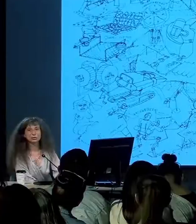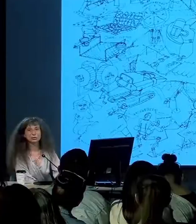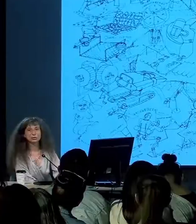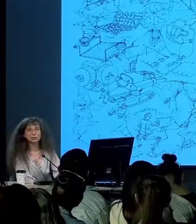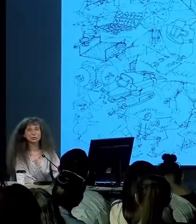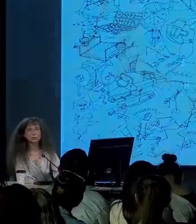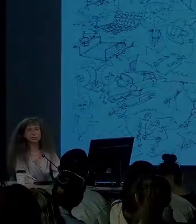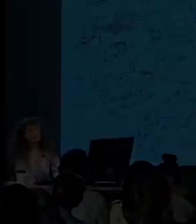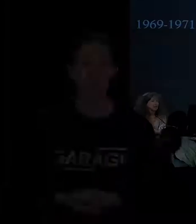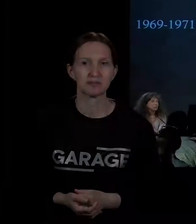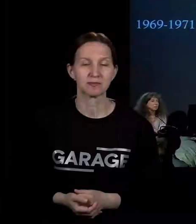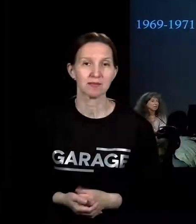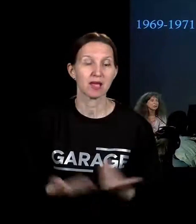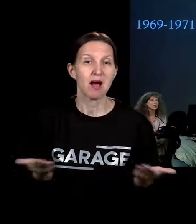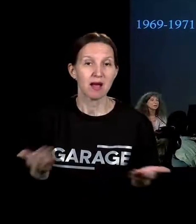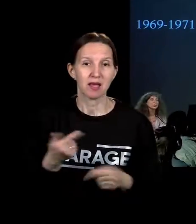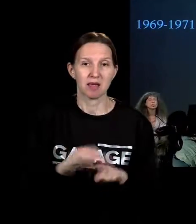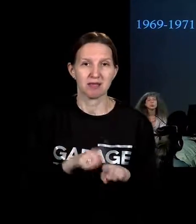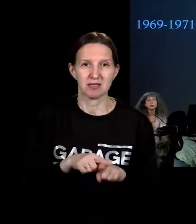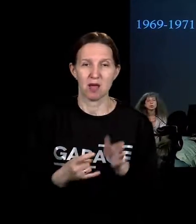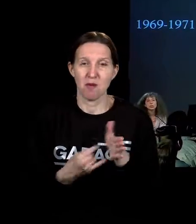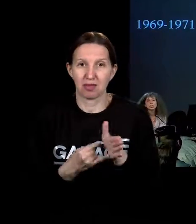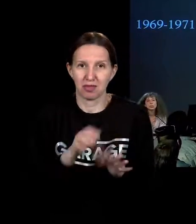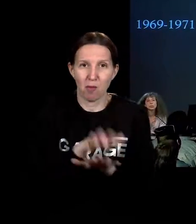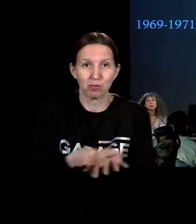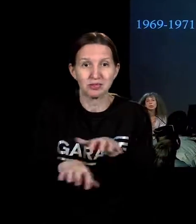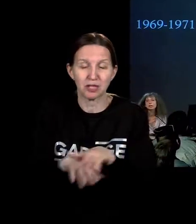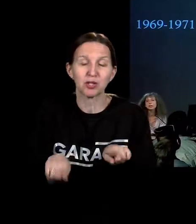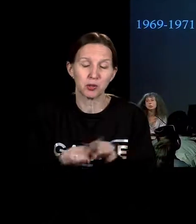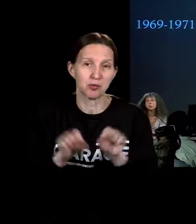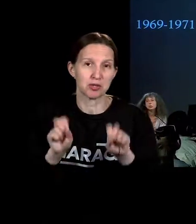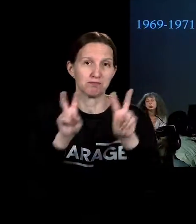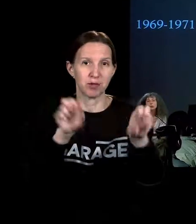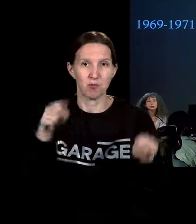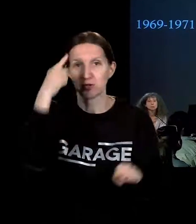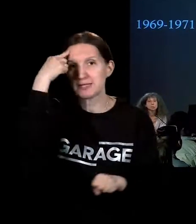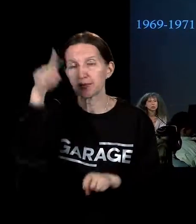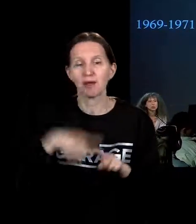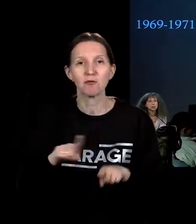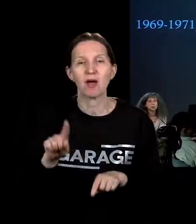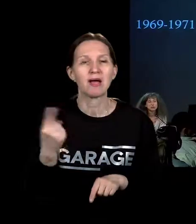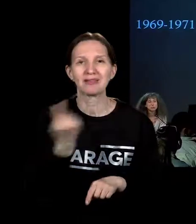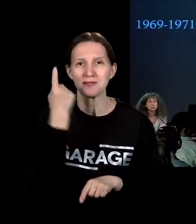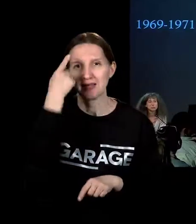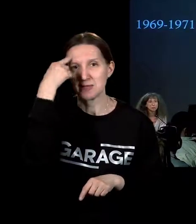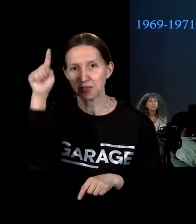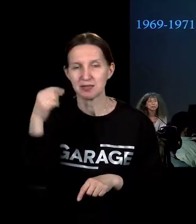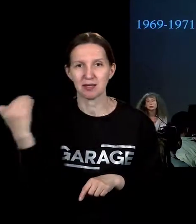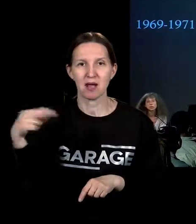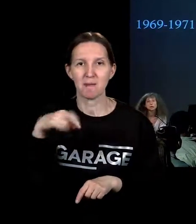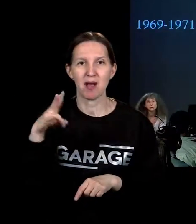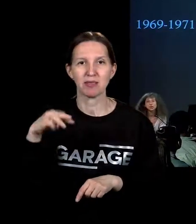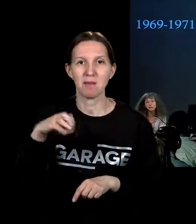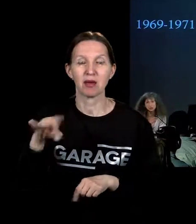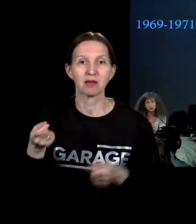других механизмов. И магнитные ботинки тоже можно считать своего рода изобретением, но надо сказать, что это единственное, может быть, изобретение Пономаренко,